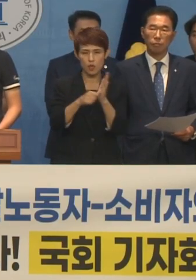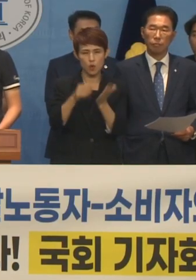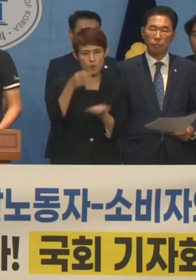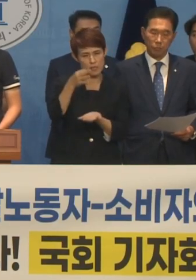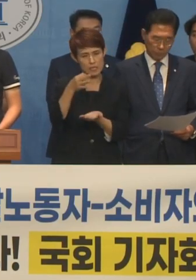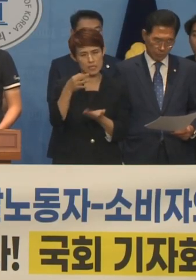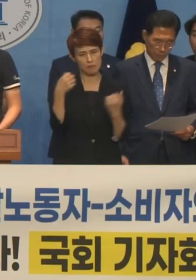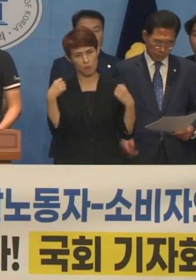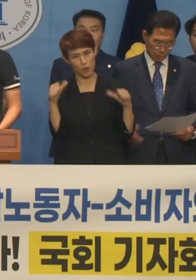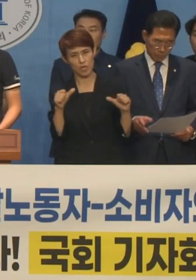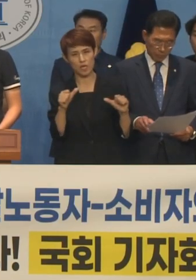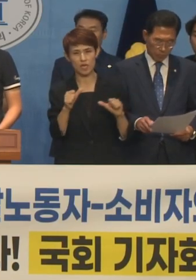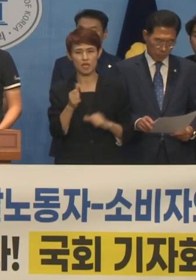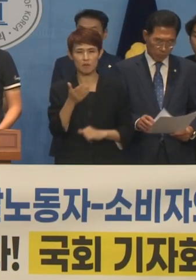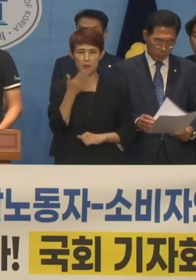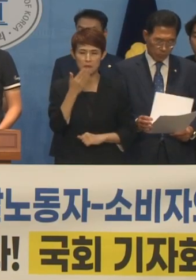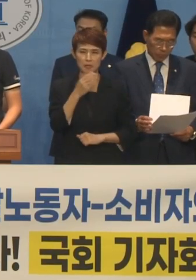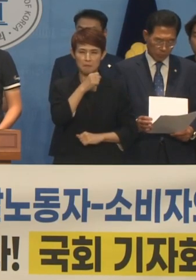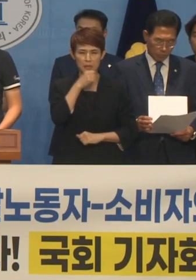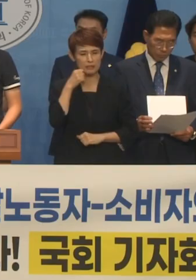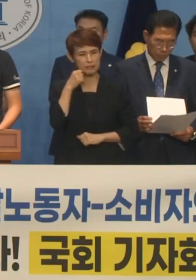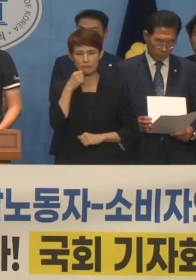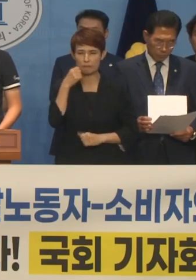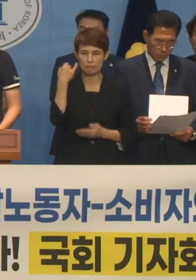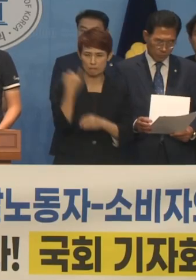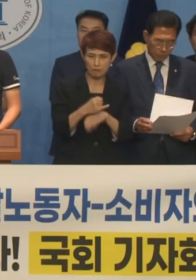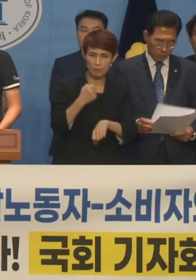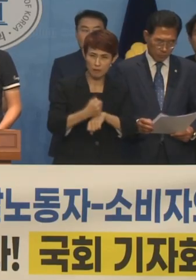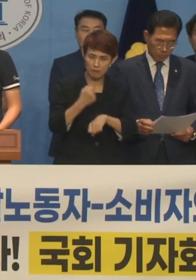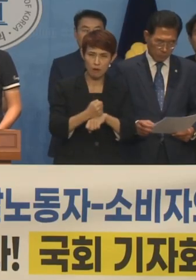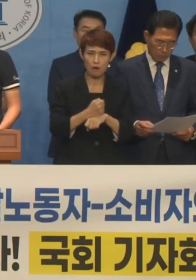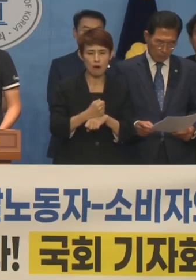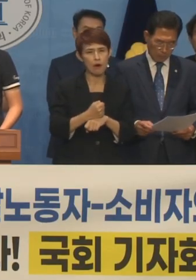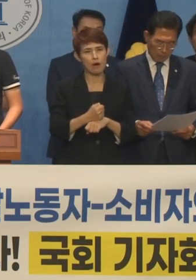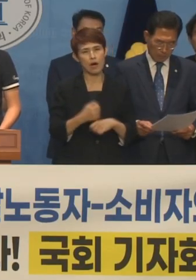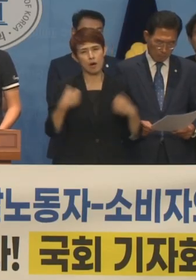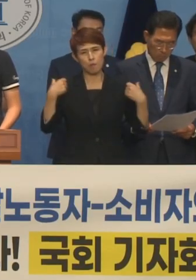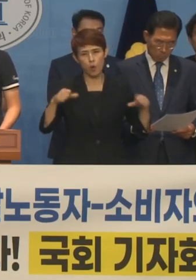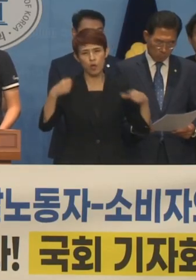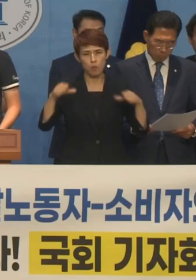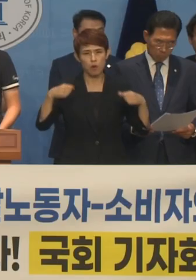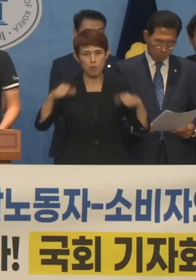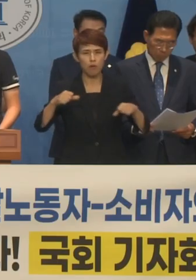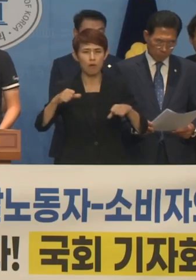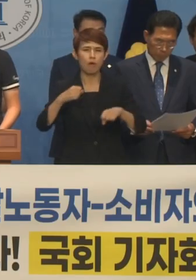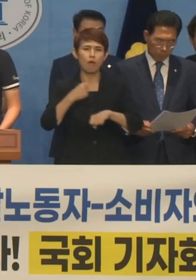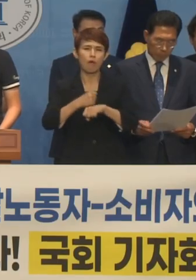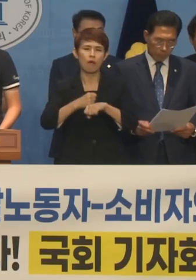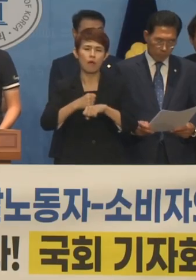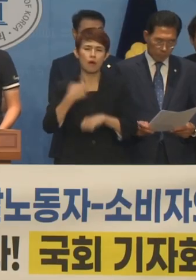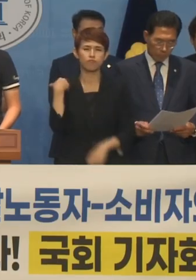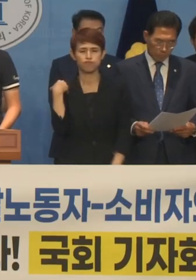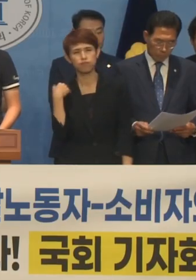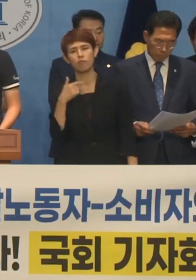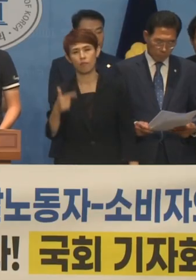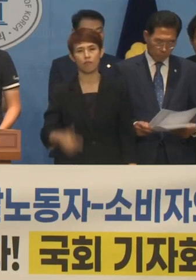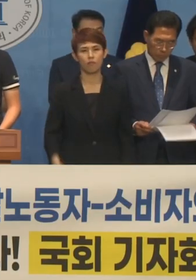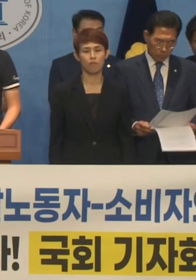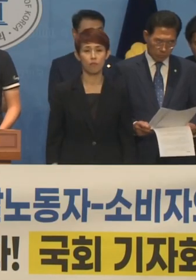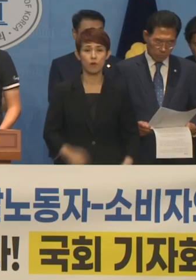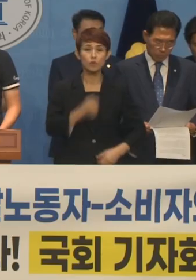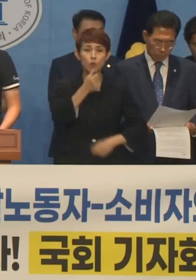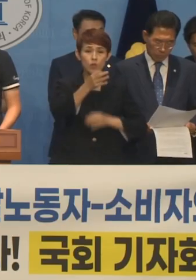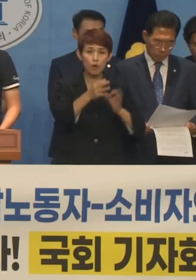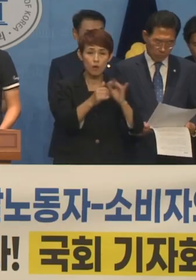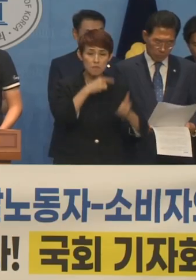포기해서 음식의 맛과 질을 포기하든 점점 더 많은 것을 포기하라고 내몰리고 있습니다. 결국 소상공인의